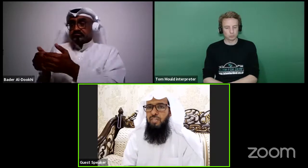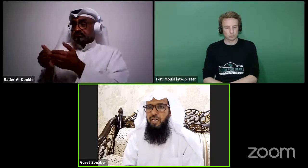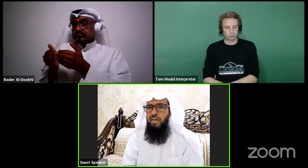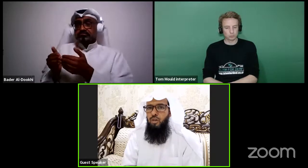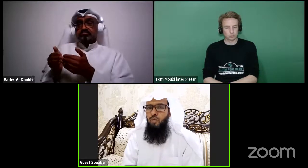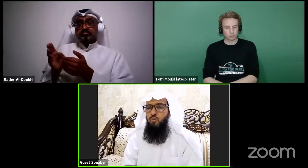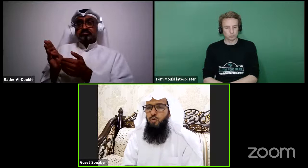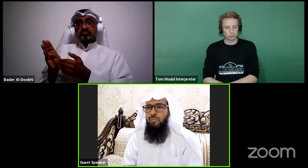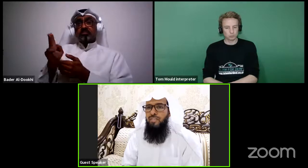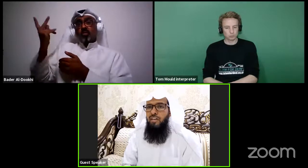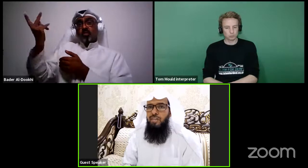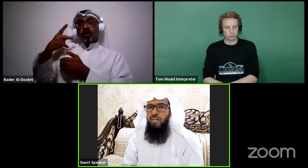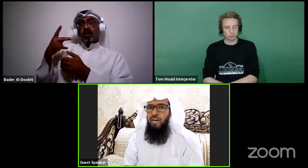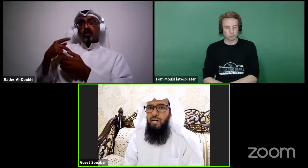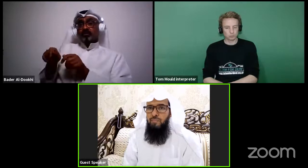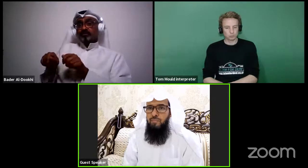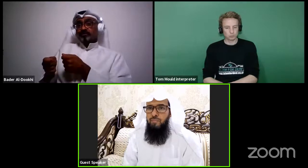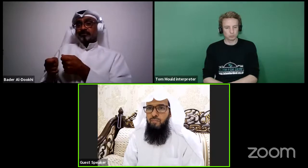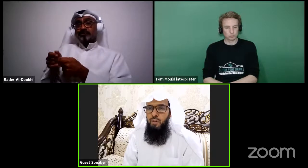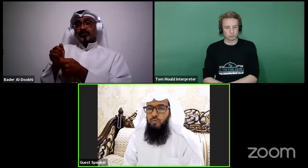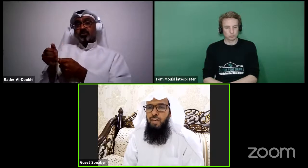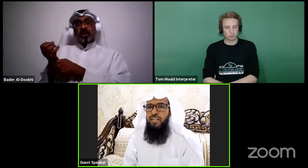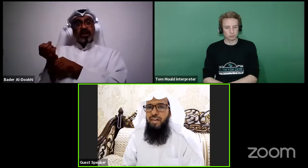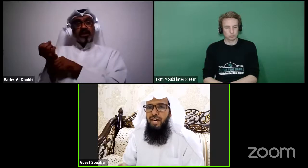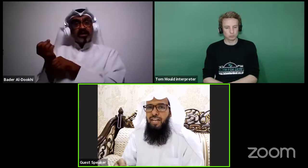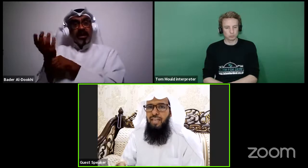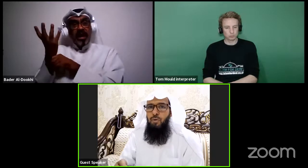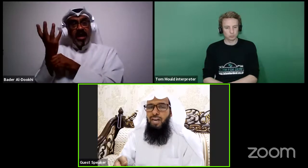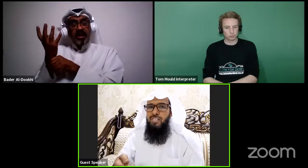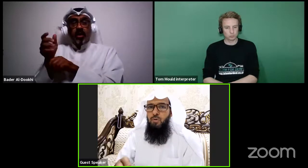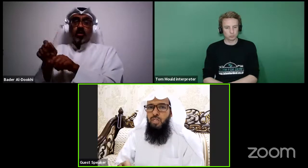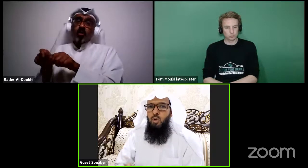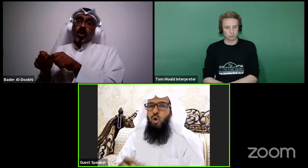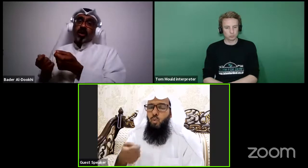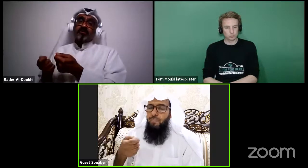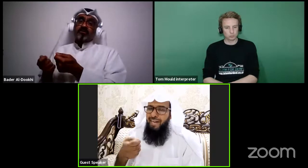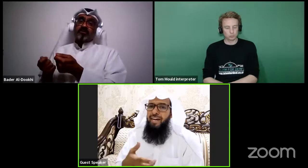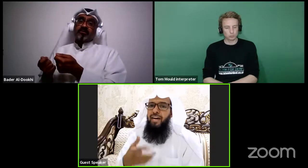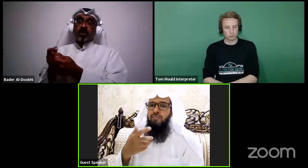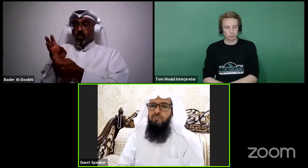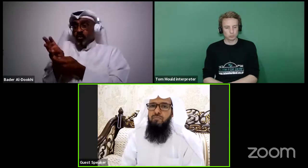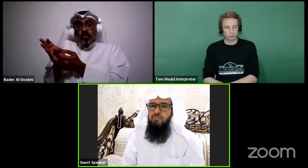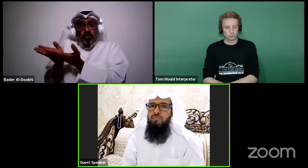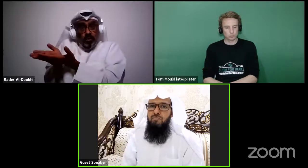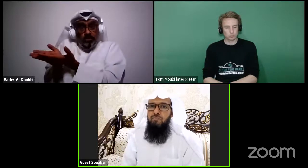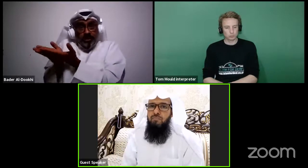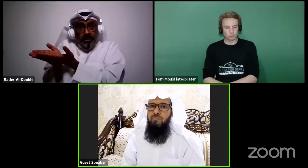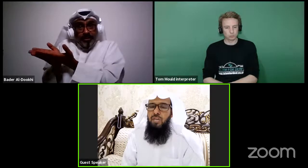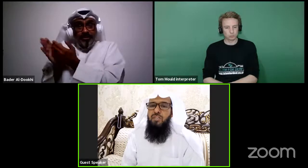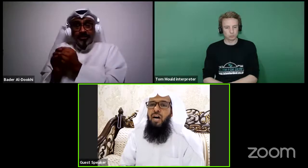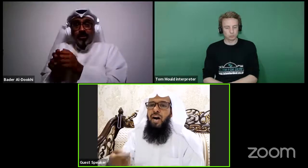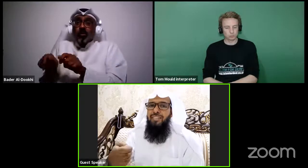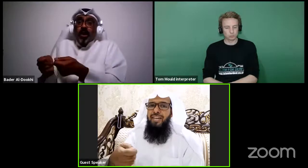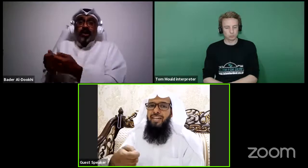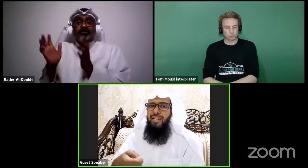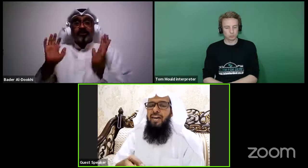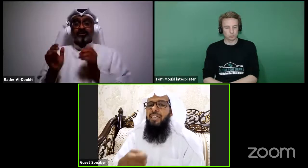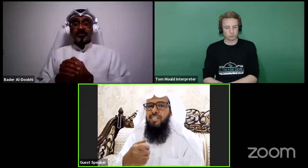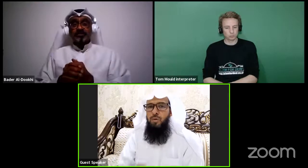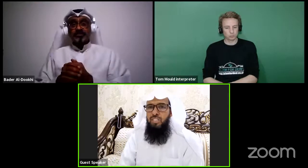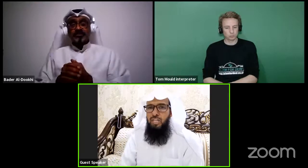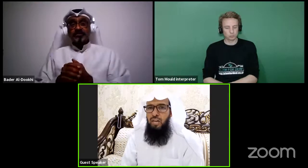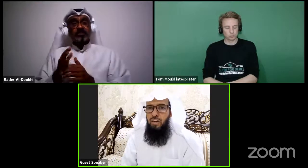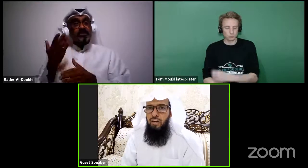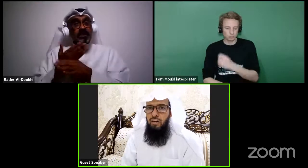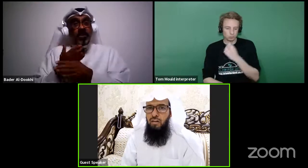أمر أن يكف ويمتنع في النهار. فإذا كان هذا وهي زوجته وامتنع طاعة لله